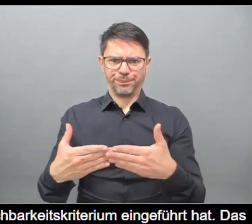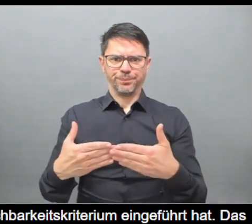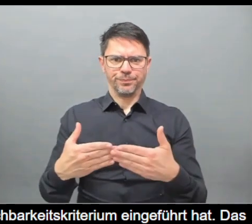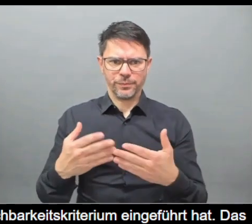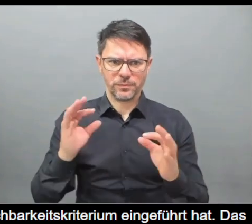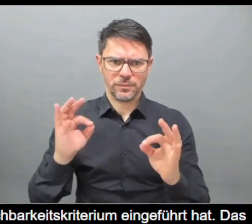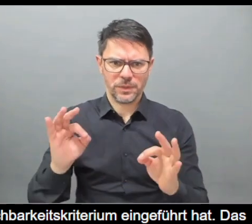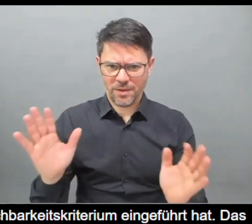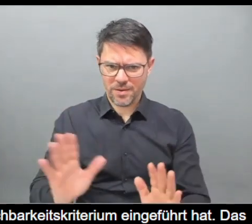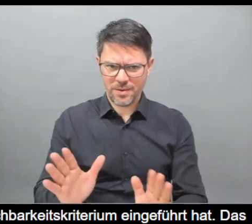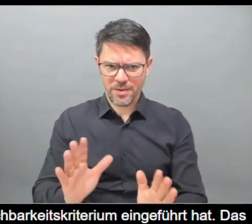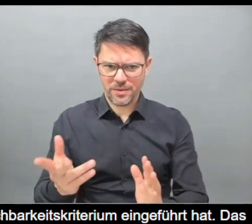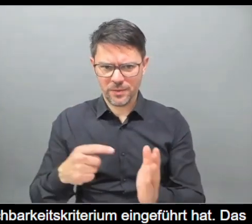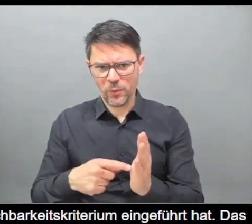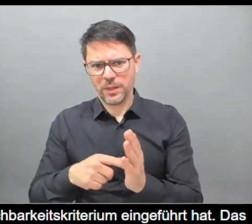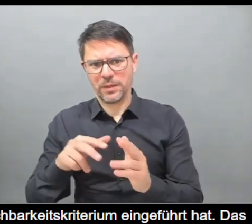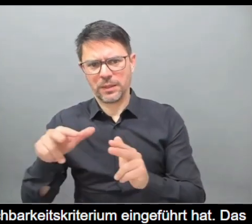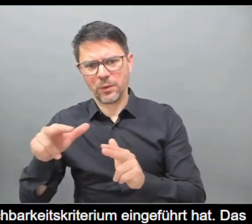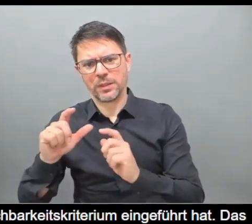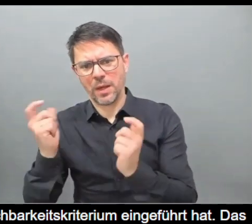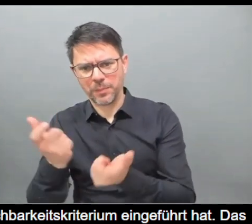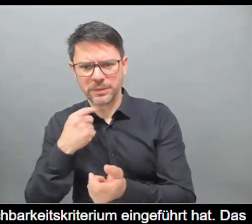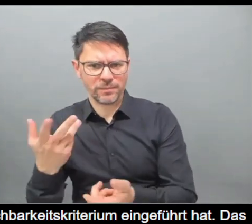einem Schichtmodell, sondern ich glaube, wir müssen es neu denken.